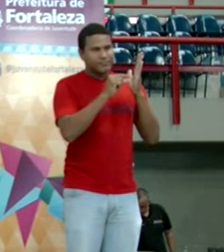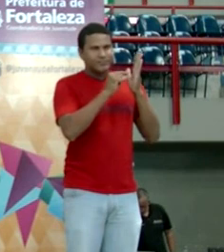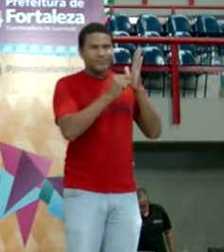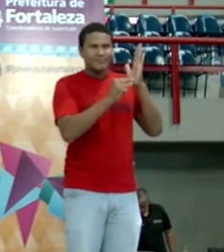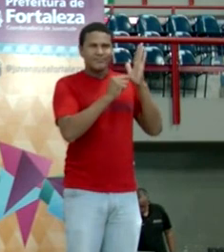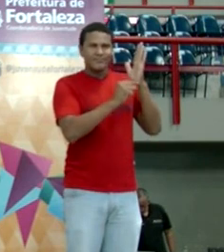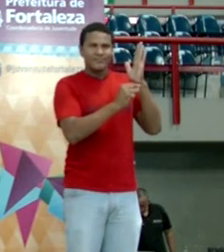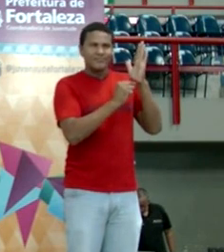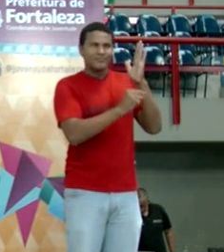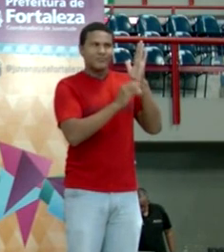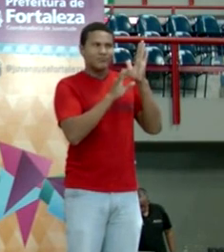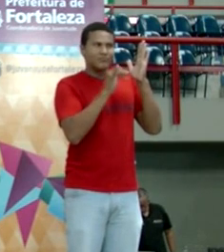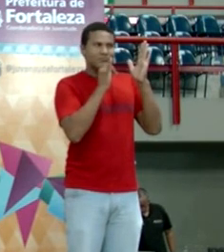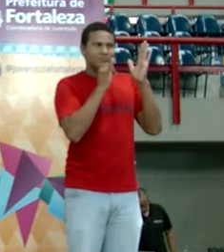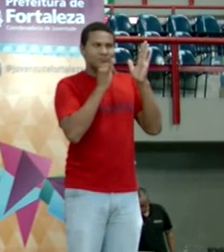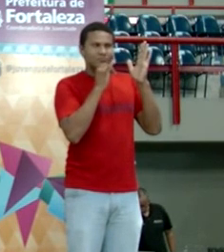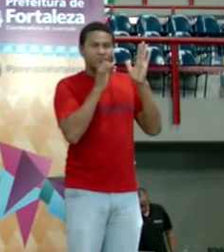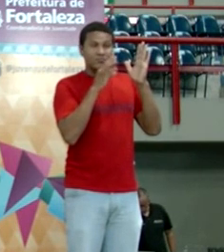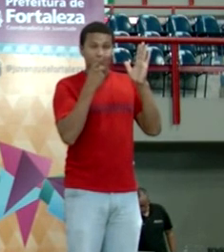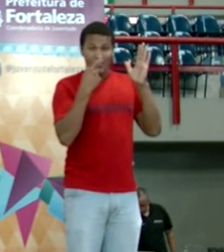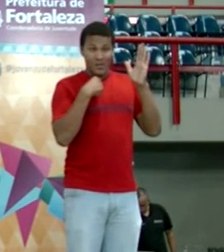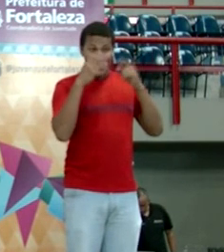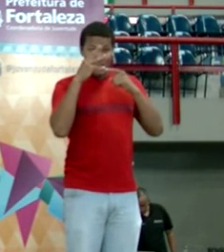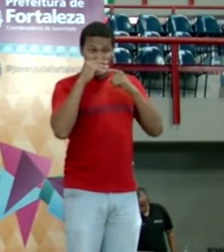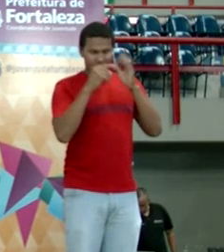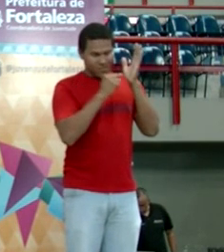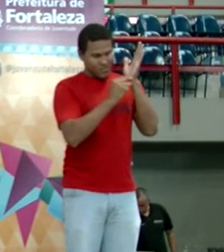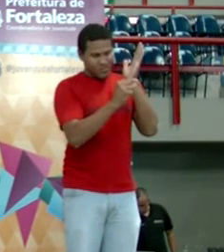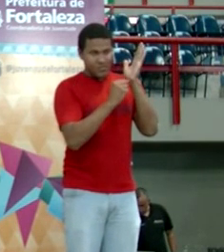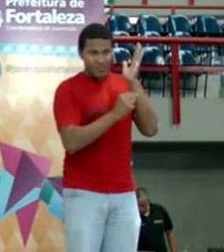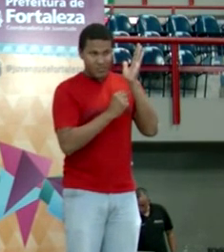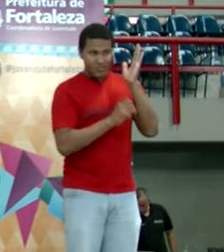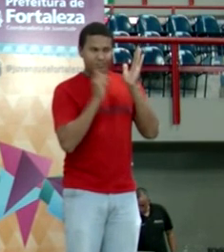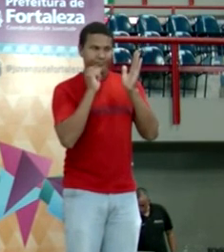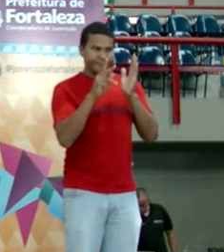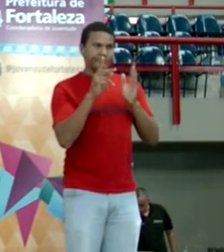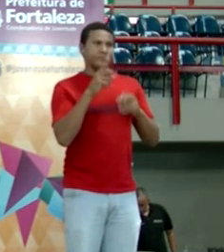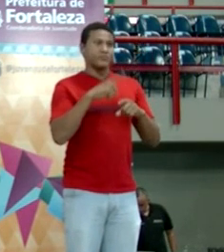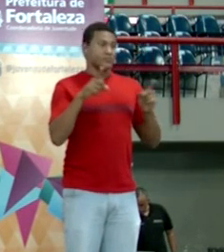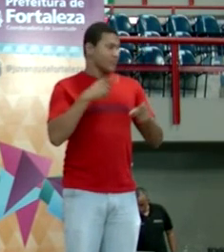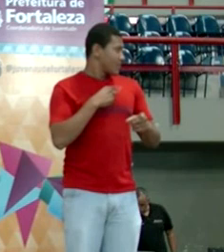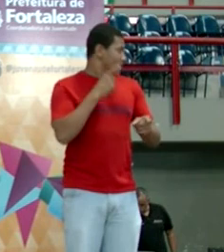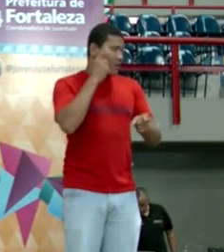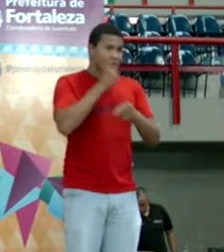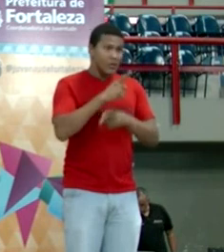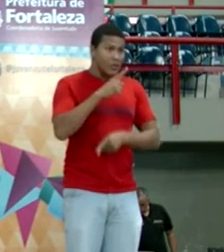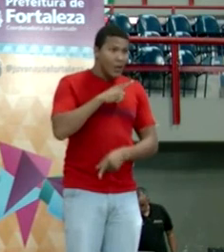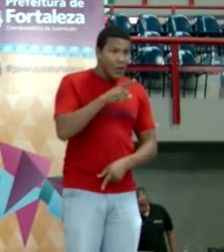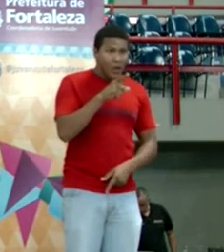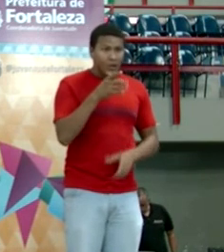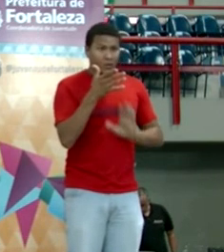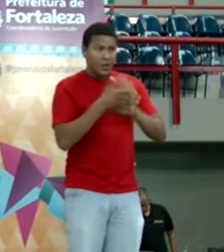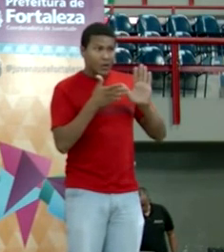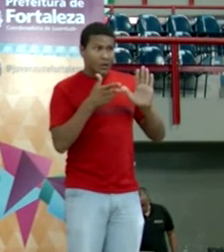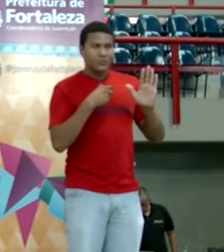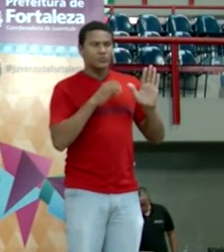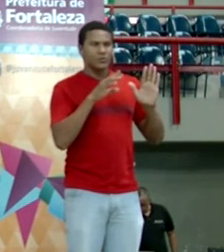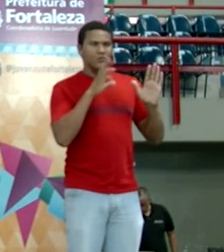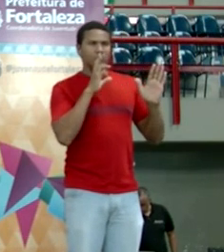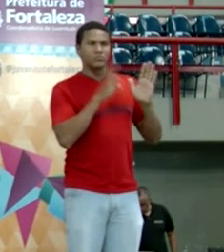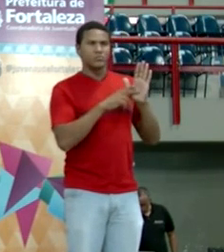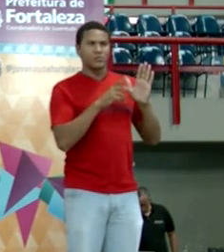no comando da questão e ele disser a respeito do texto, você só precisa do texto para responder, tá? Por que